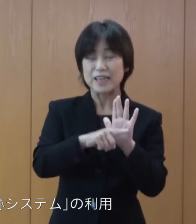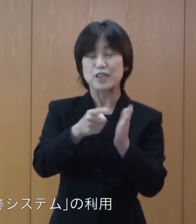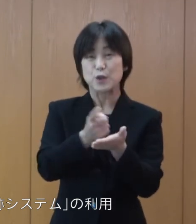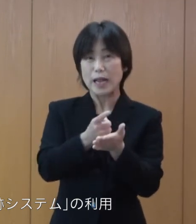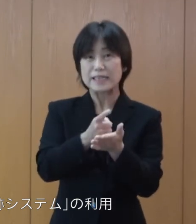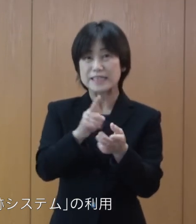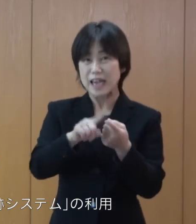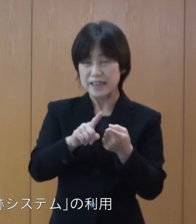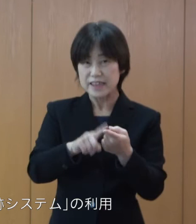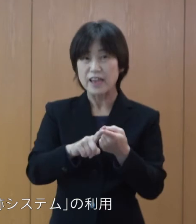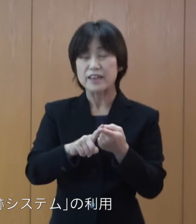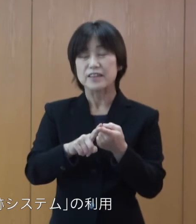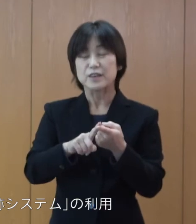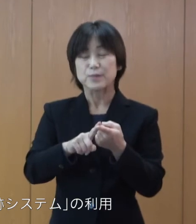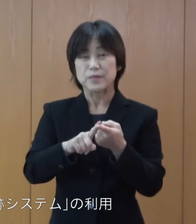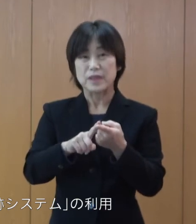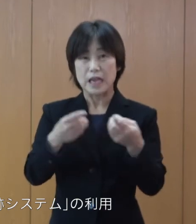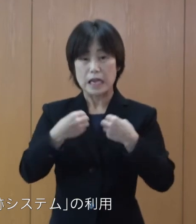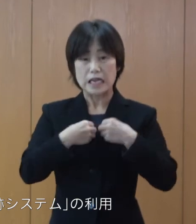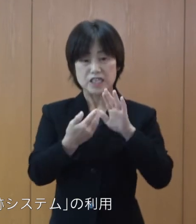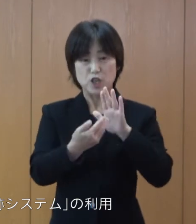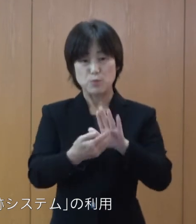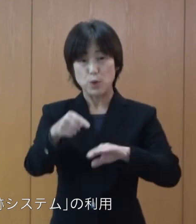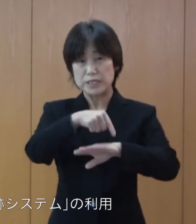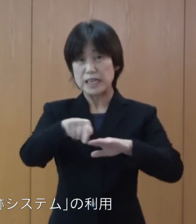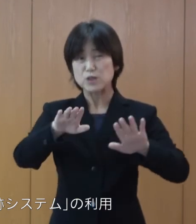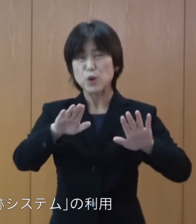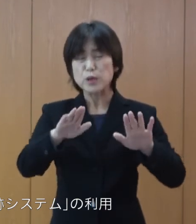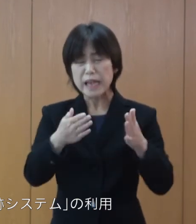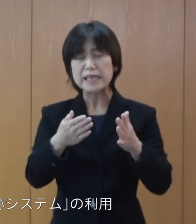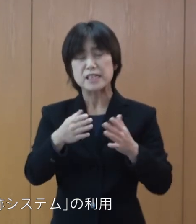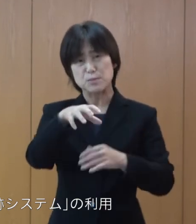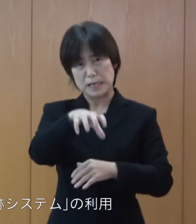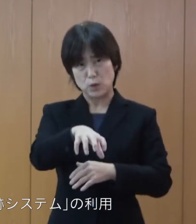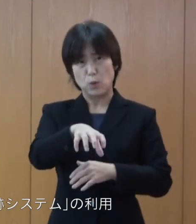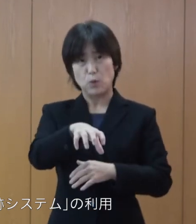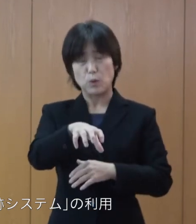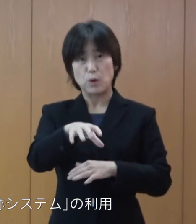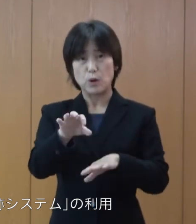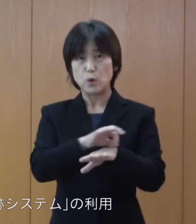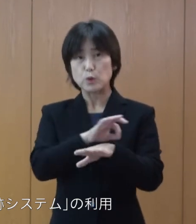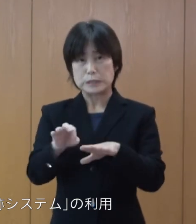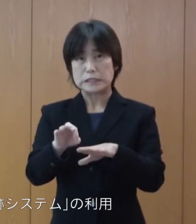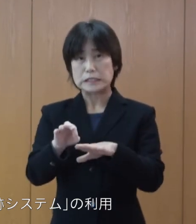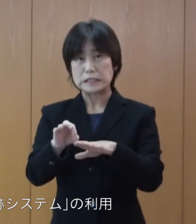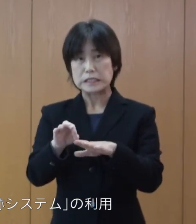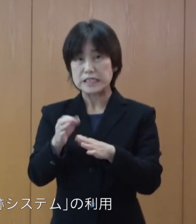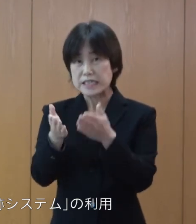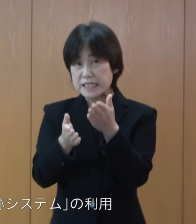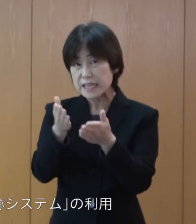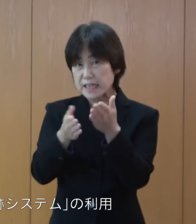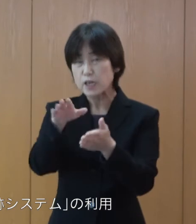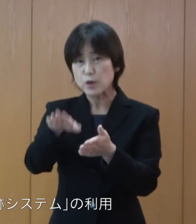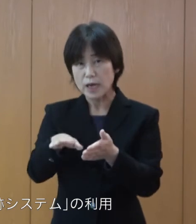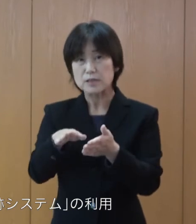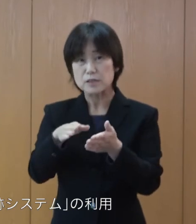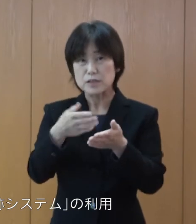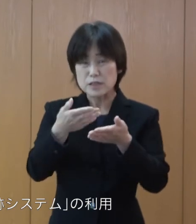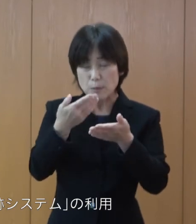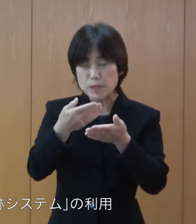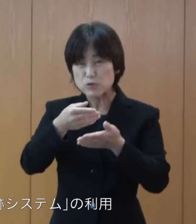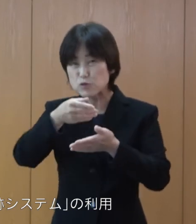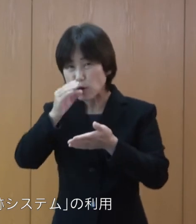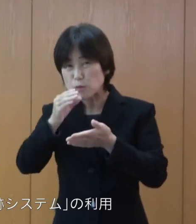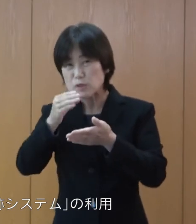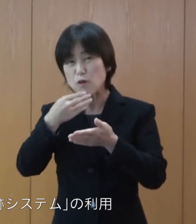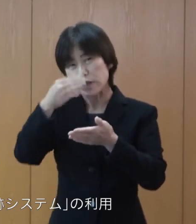止策がなされていない感染リスクの高い施設、特に接待を伴う飲食店、お酒の提